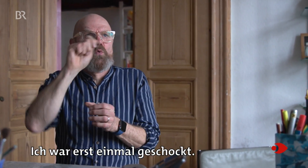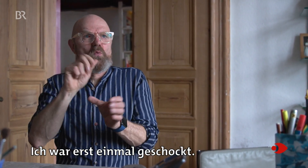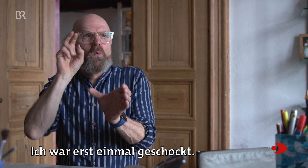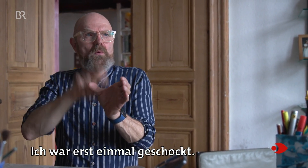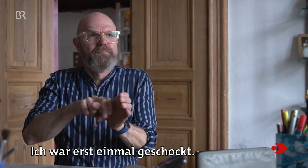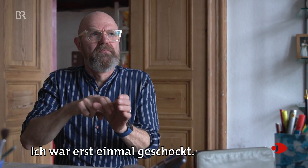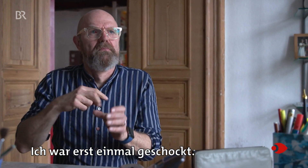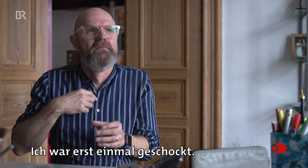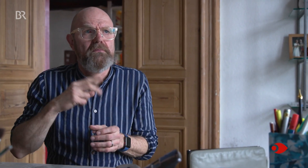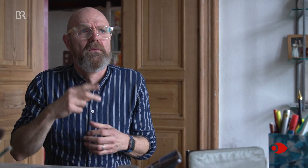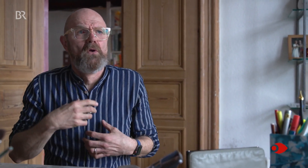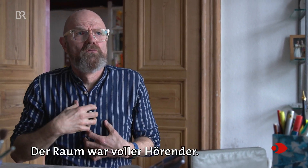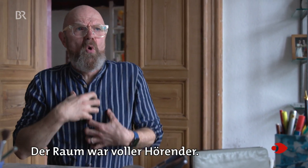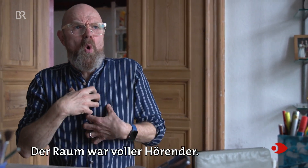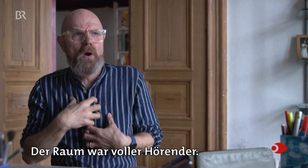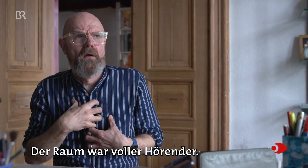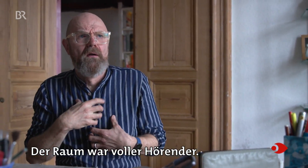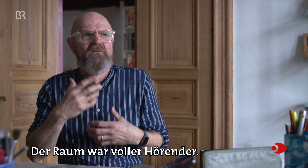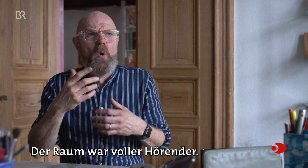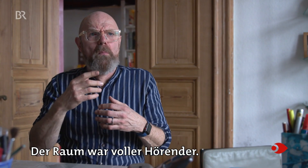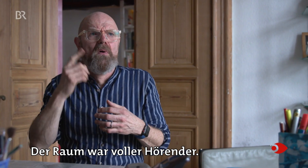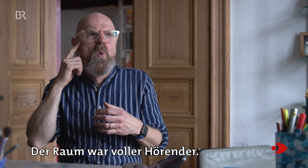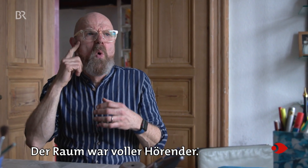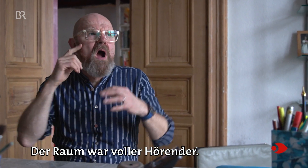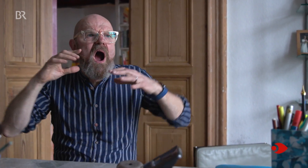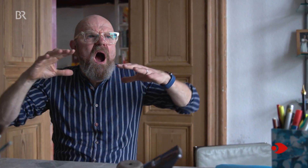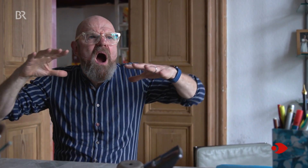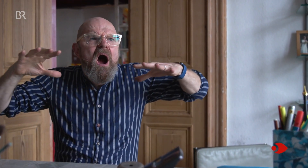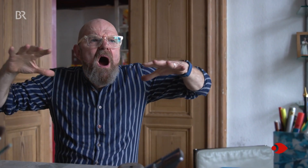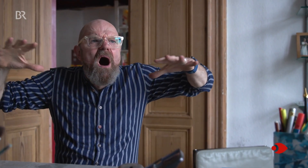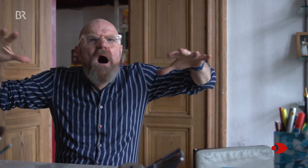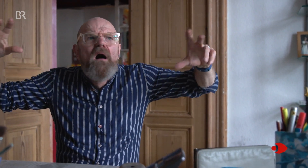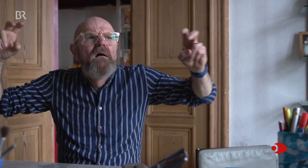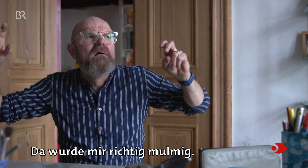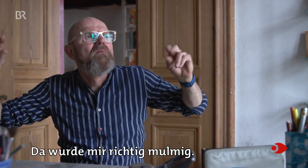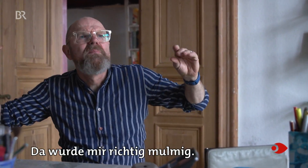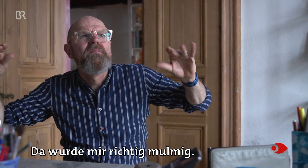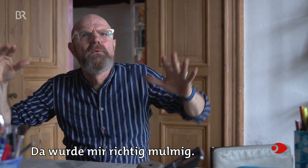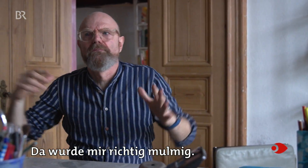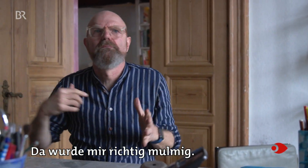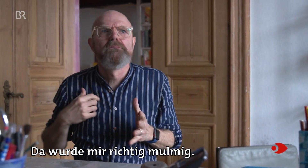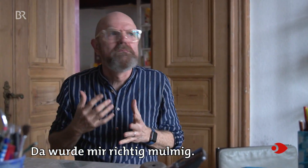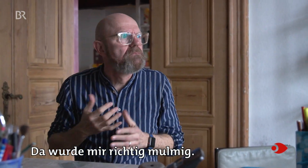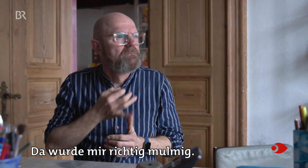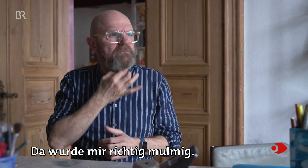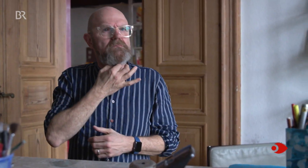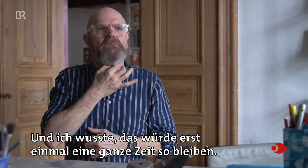einmal geschockt. Der Raum war voller Hörender. Da wurde mir richtig mulmig. Und ich